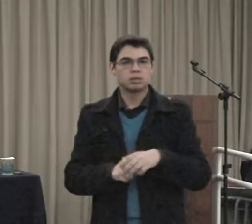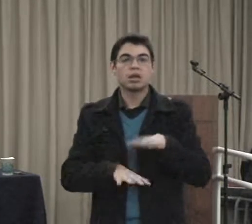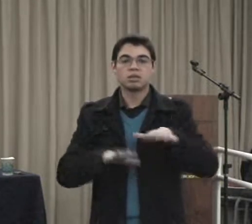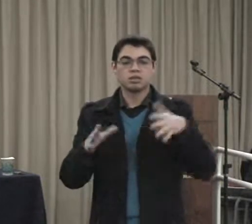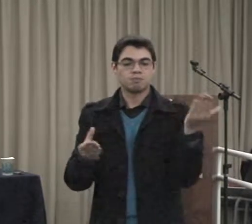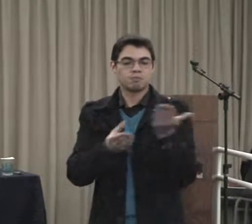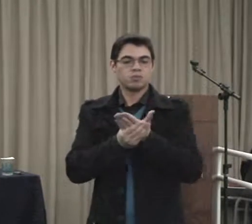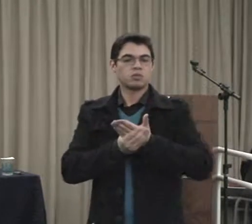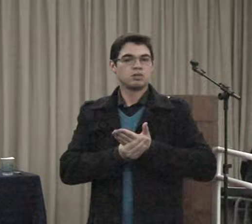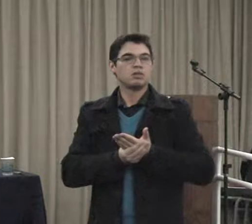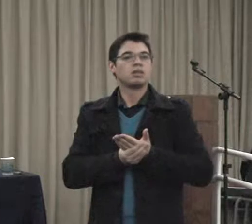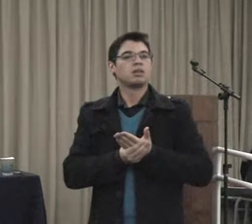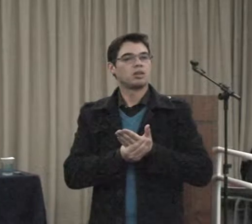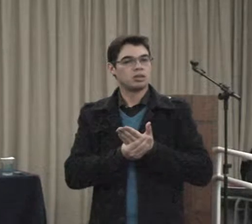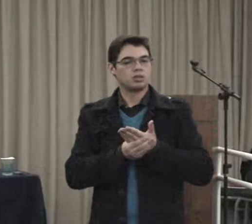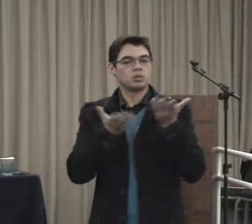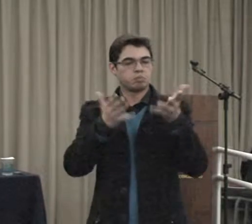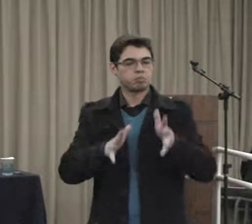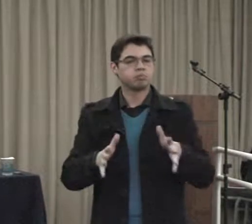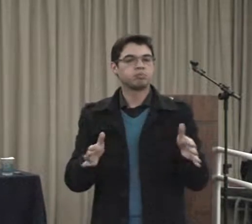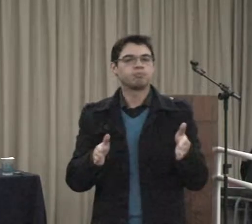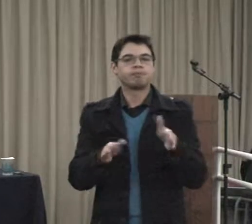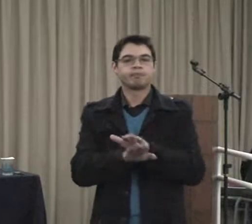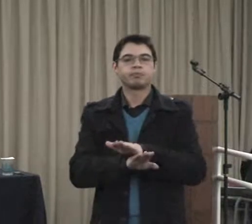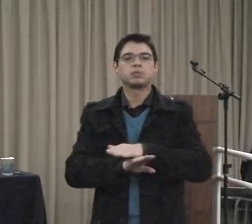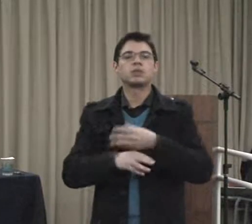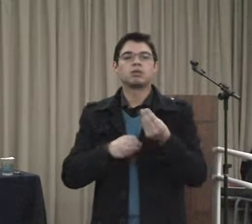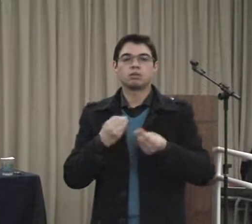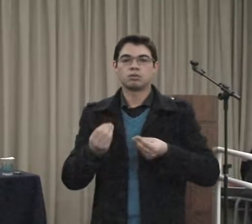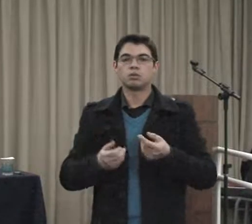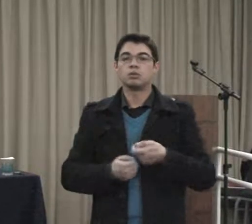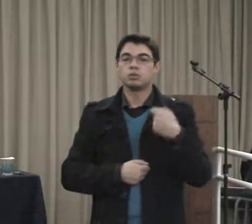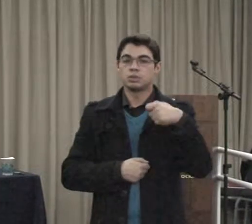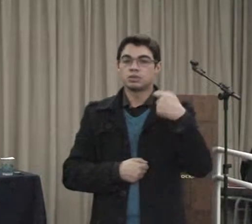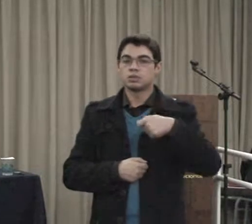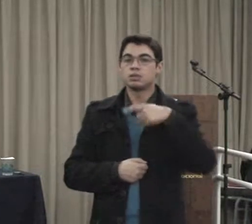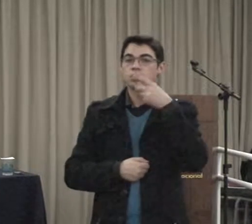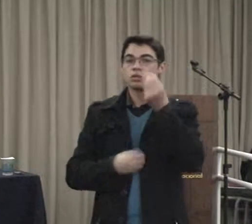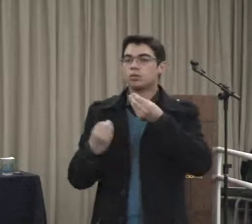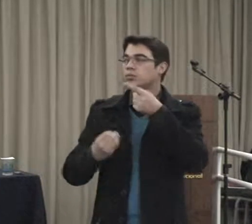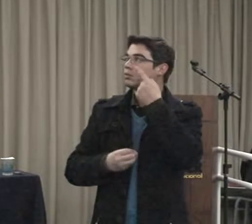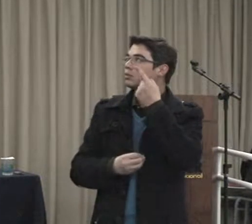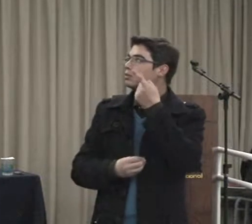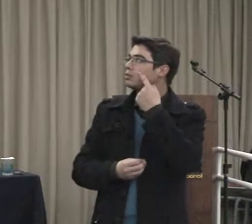Hã? Então, esse olhar, tá? E quem quiser se aprofundar, leia